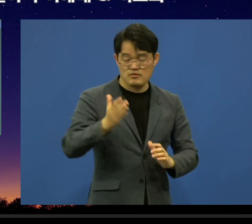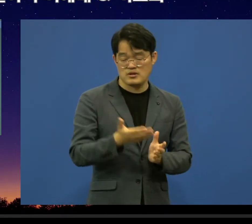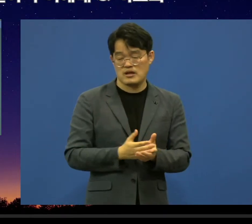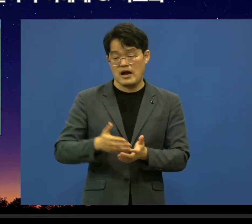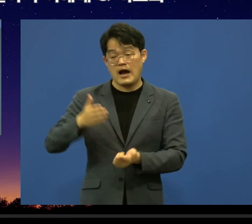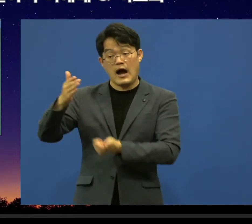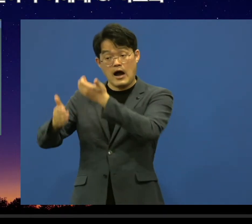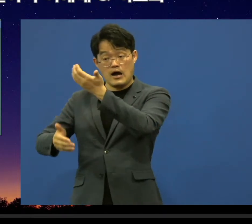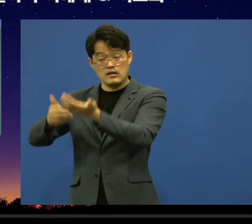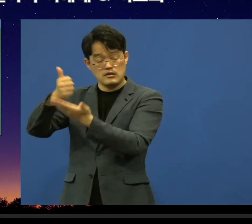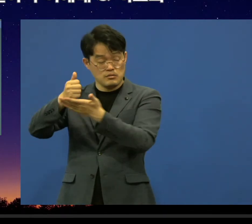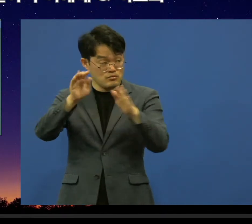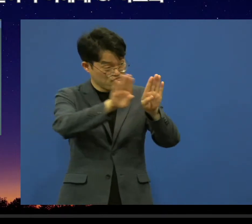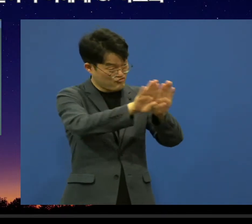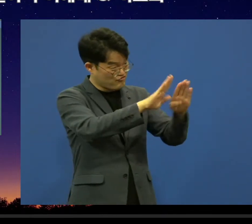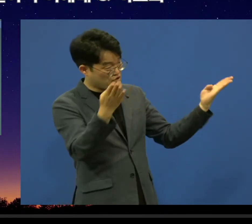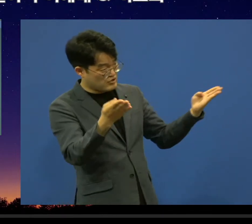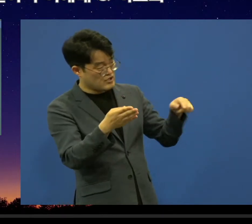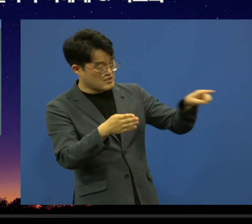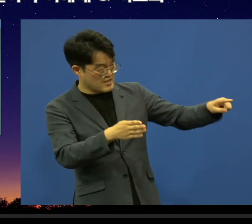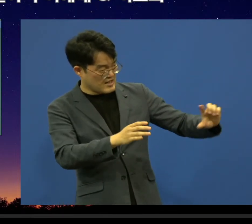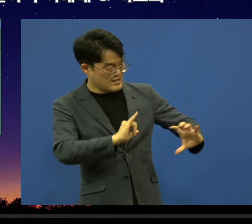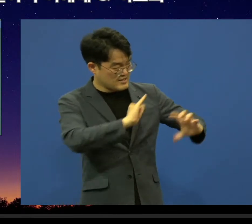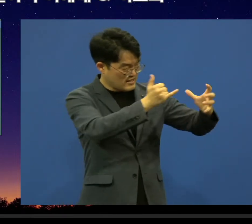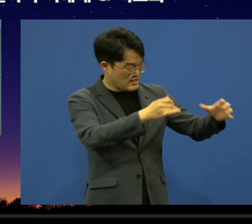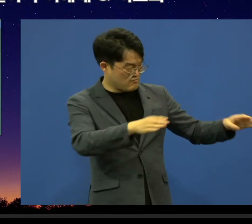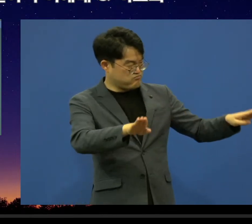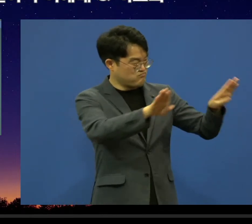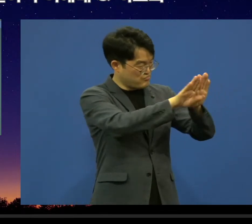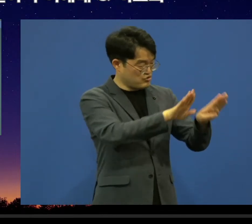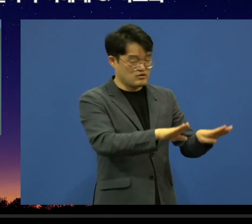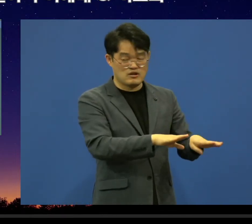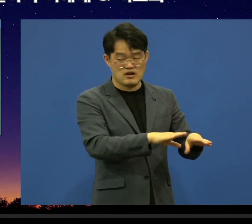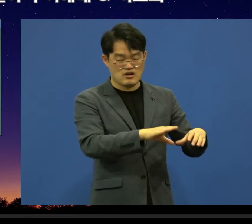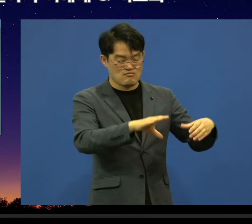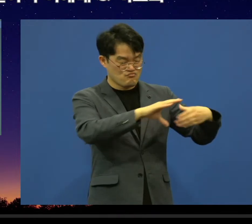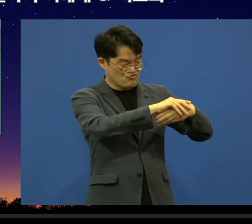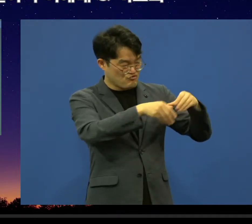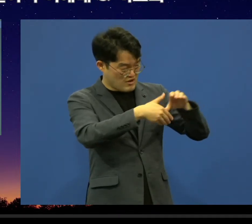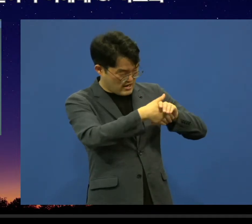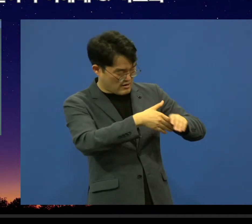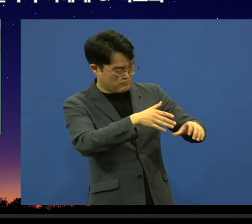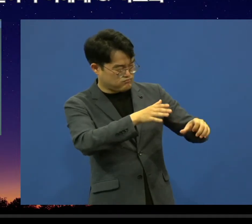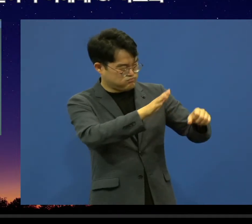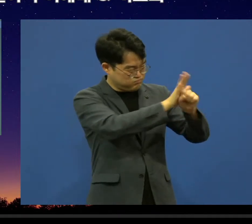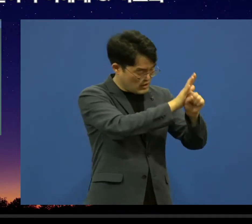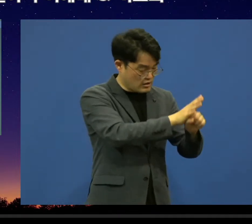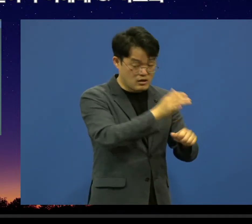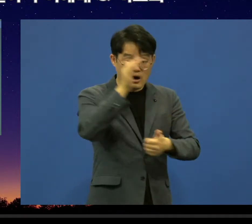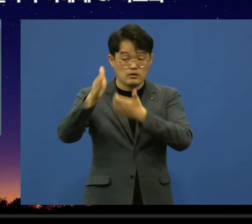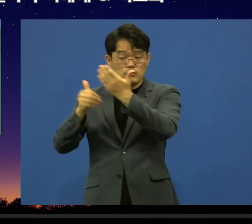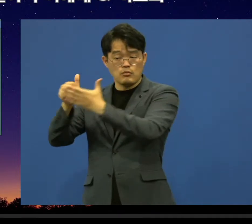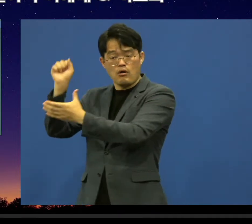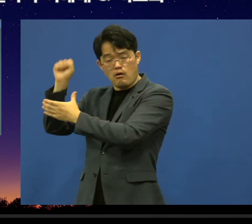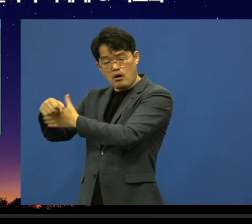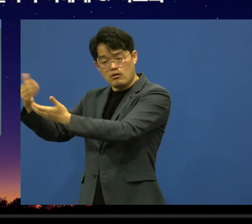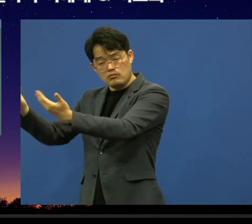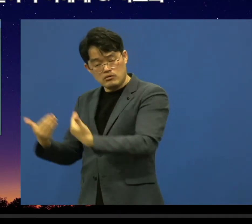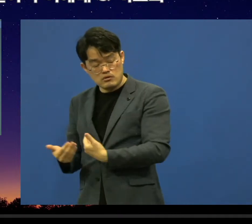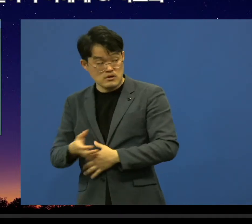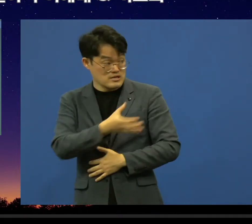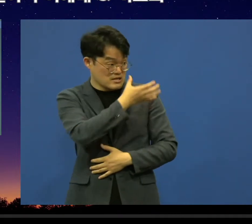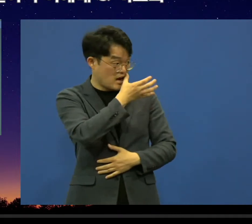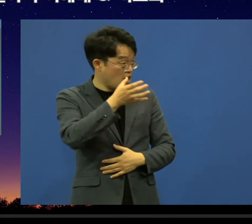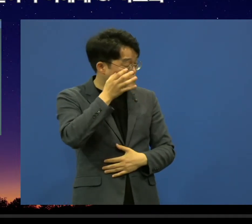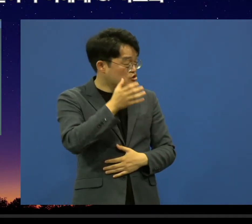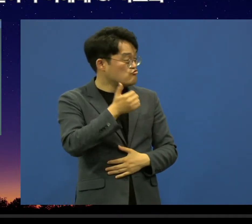문을 여셨는데 감히 어디 세상이 문을 닫냐고 분노해야 돼요. 하나님이 허락하셨는데 감히